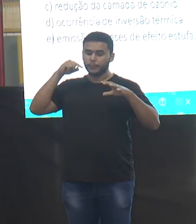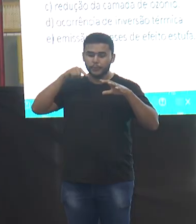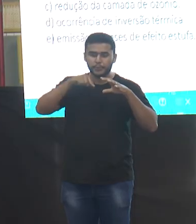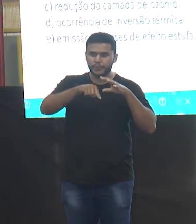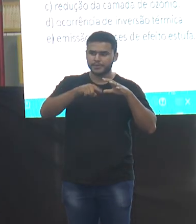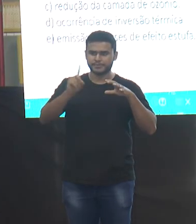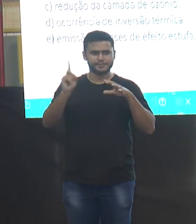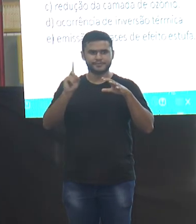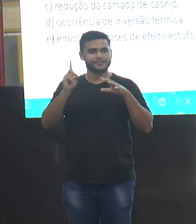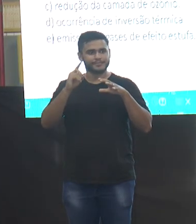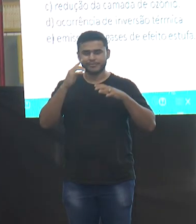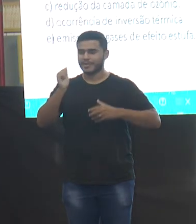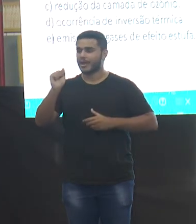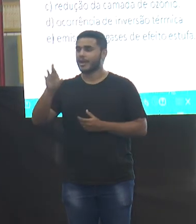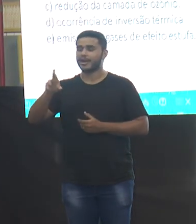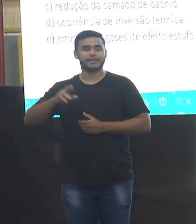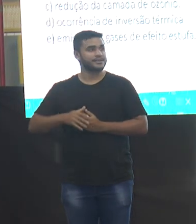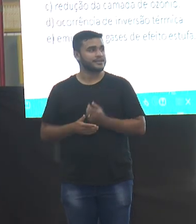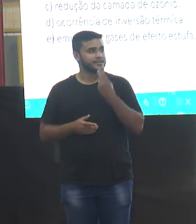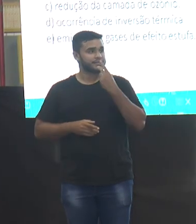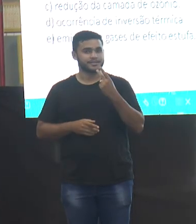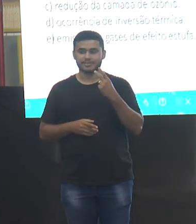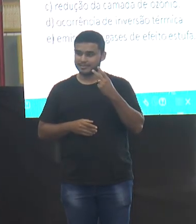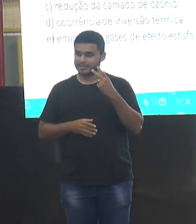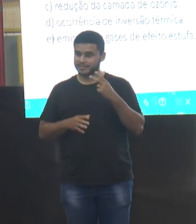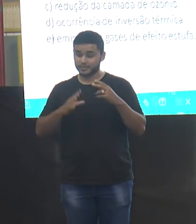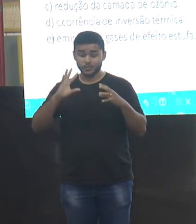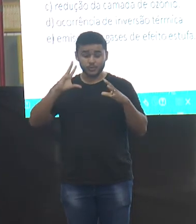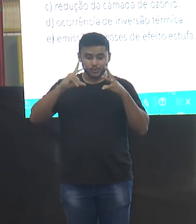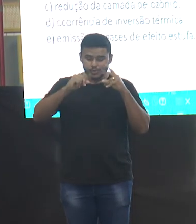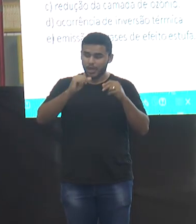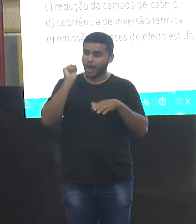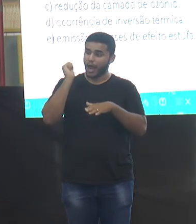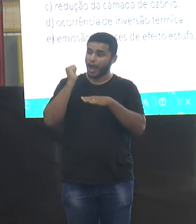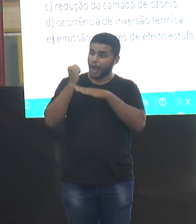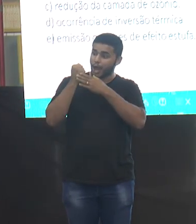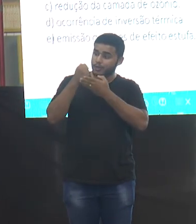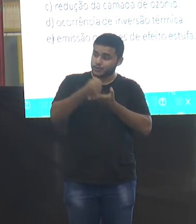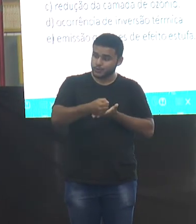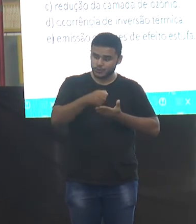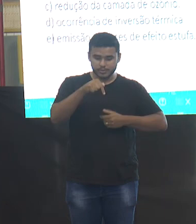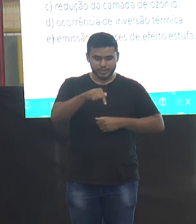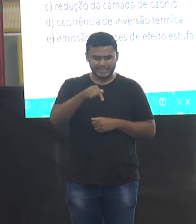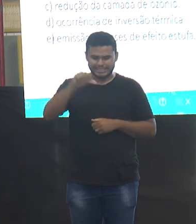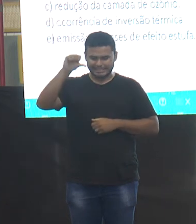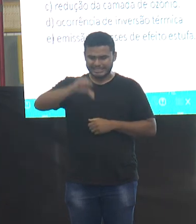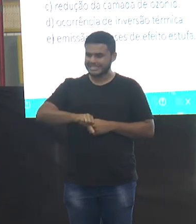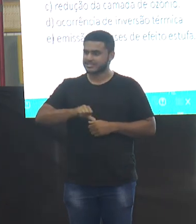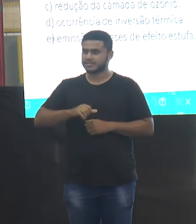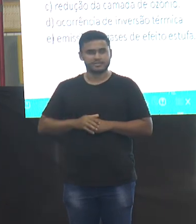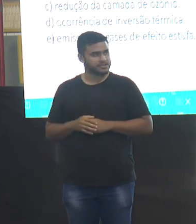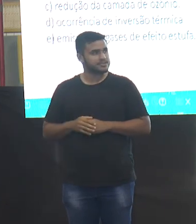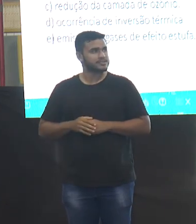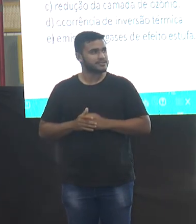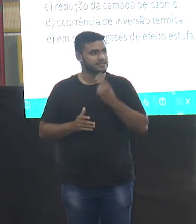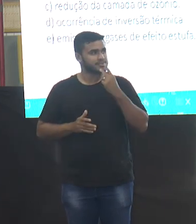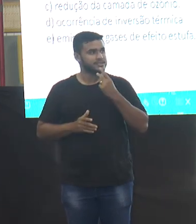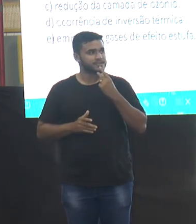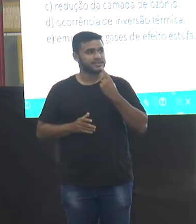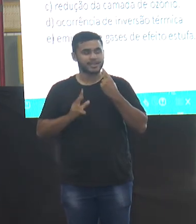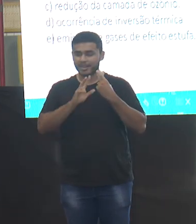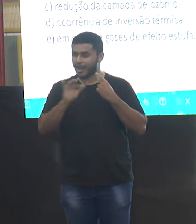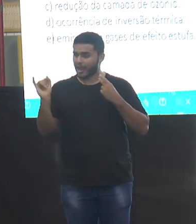Você não vai pegar o ar, esperar você liberar todo o CO2, que aí você vai matar, mas a pessoa já está lascada. Você